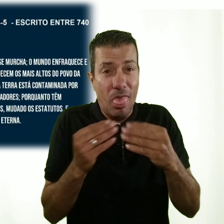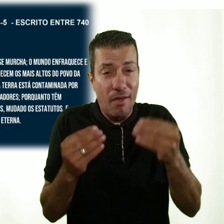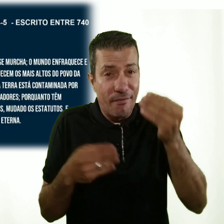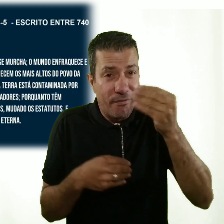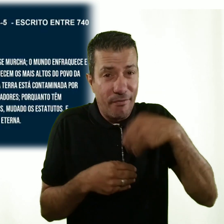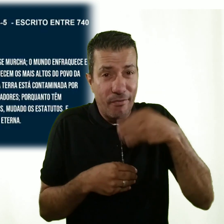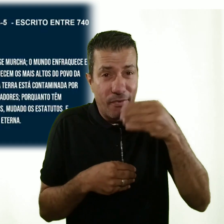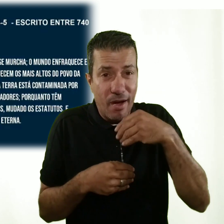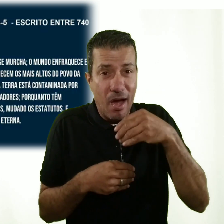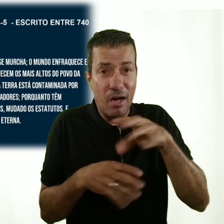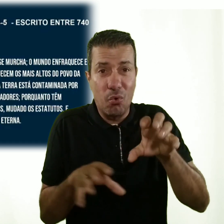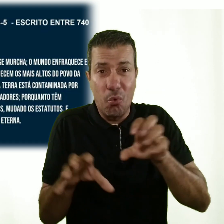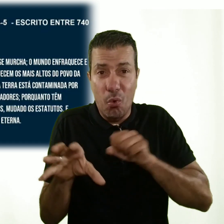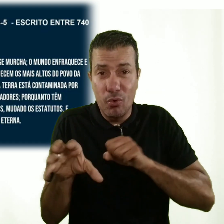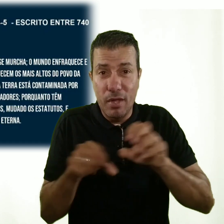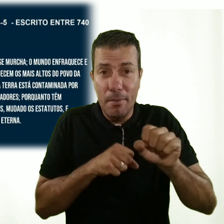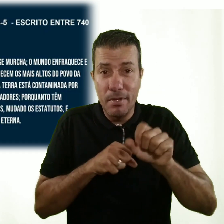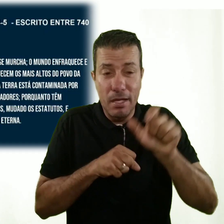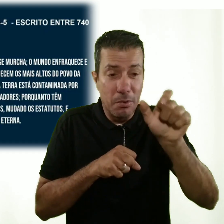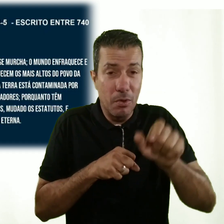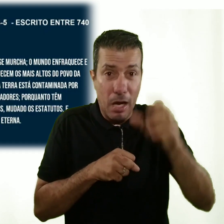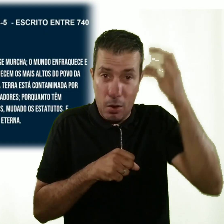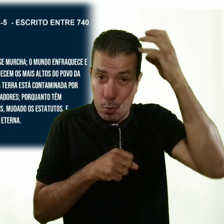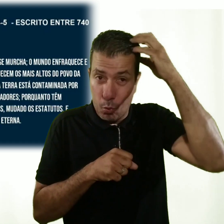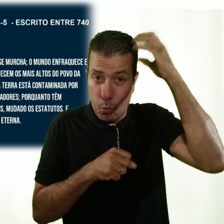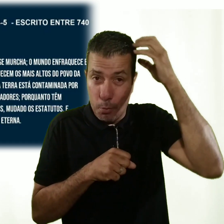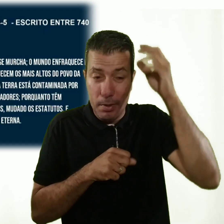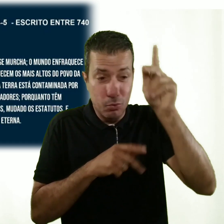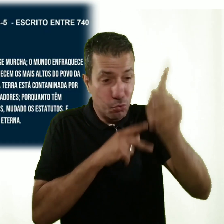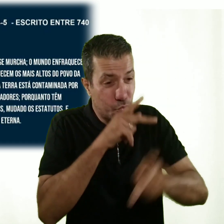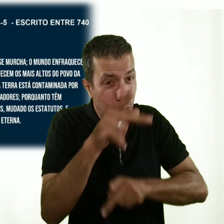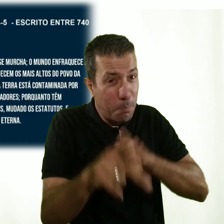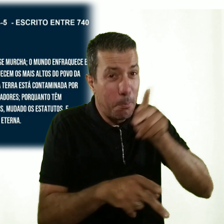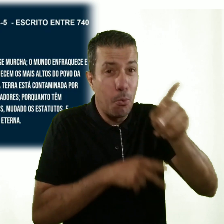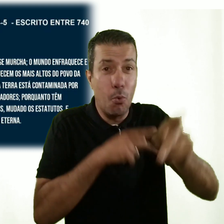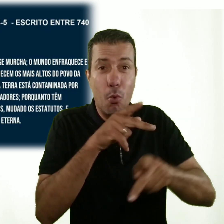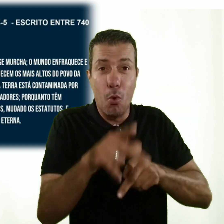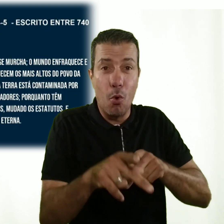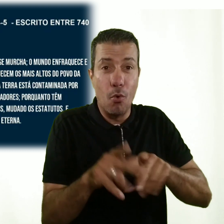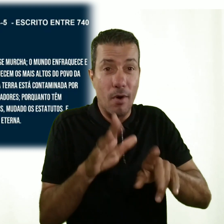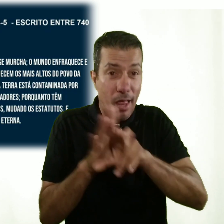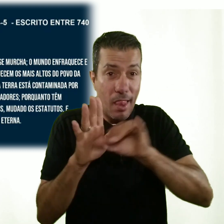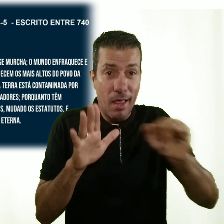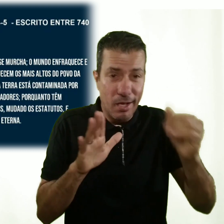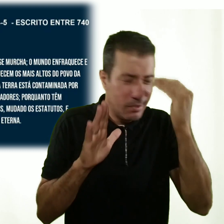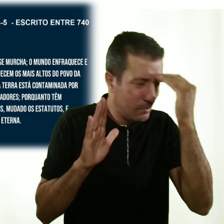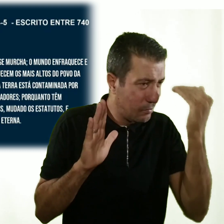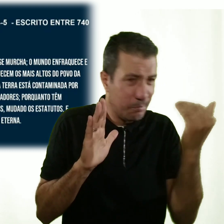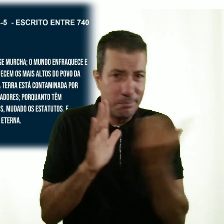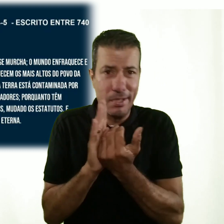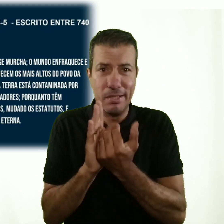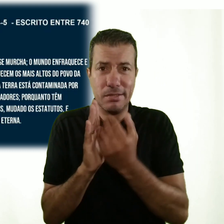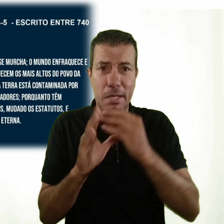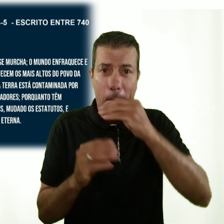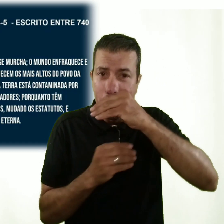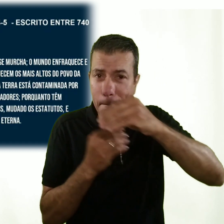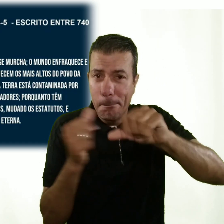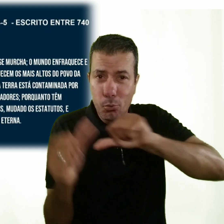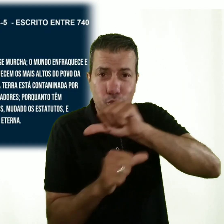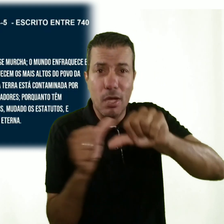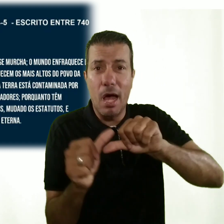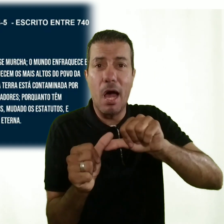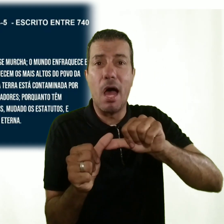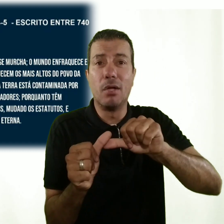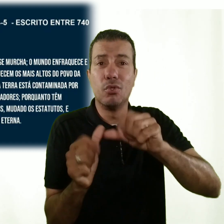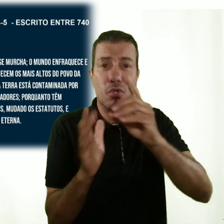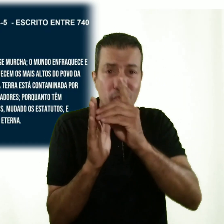por causa dos seus moradores, porquanto tem transgredido as leis, mudado os estatutos e quebrado a aliança eterna. Algumas